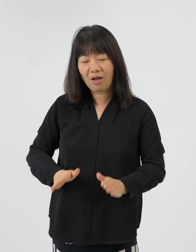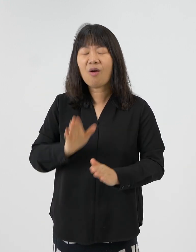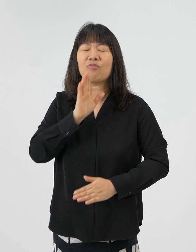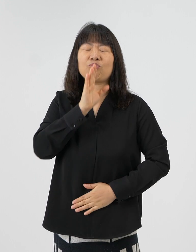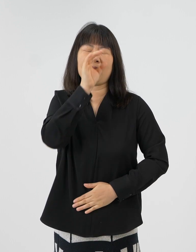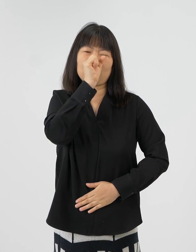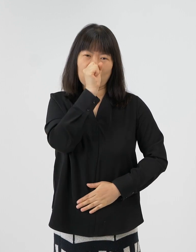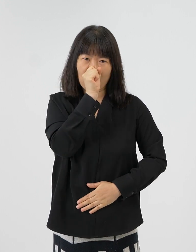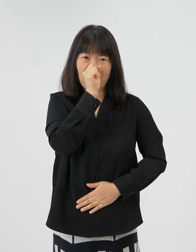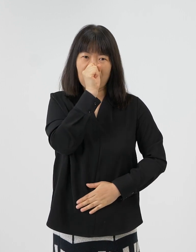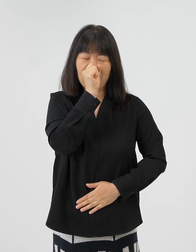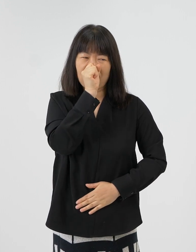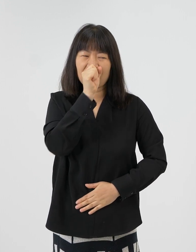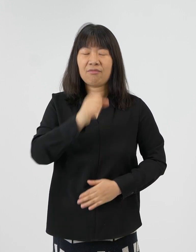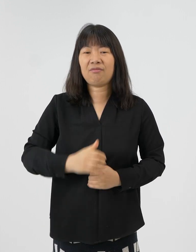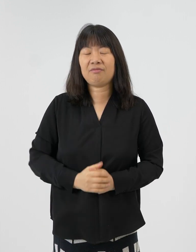좋아요.